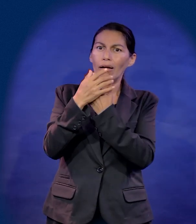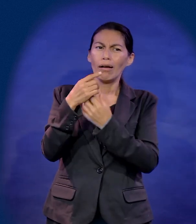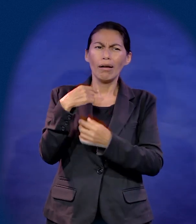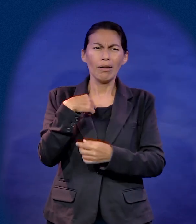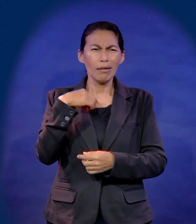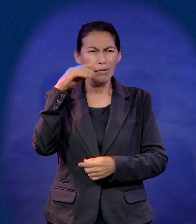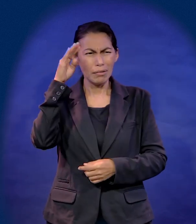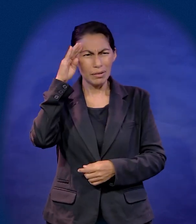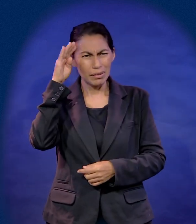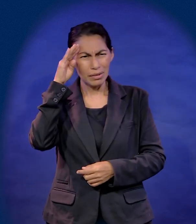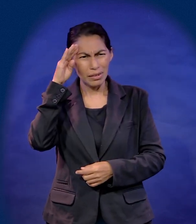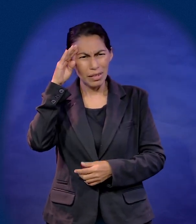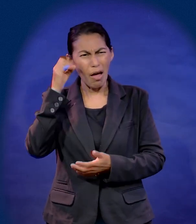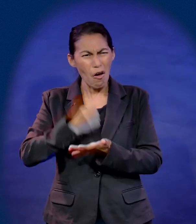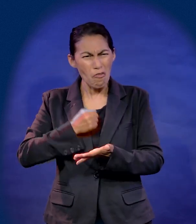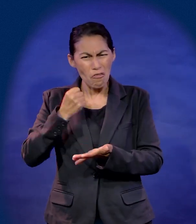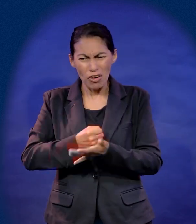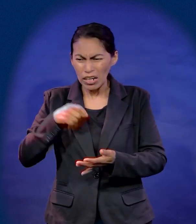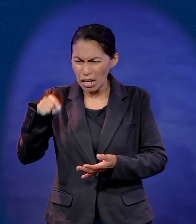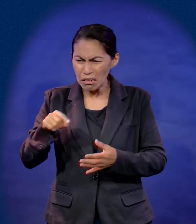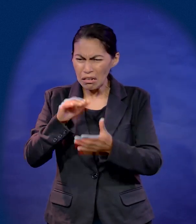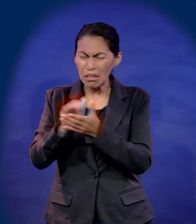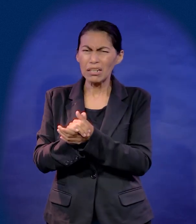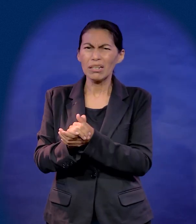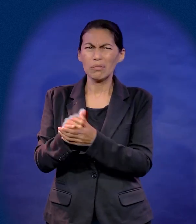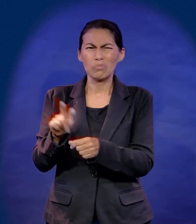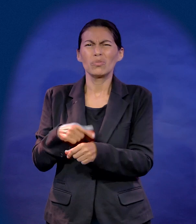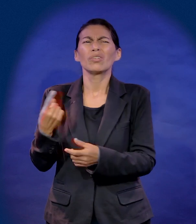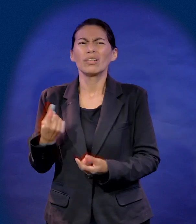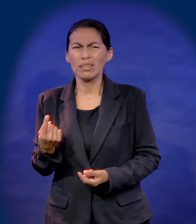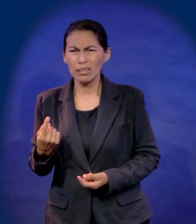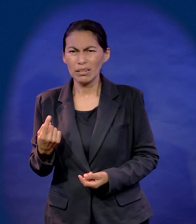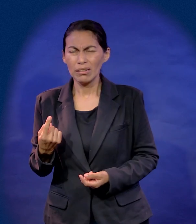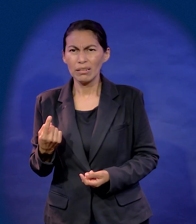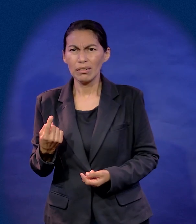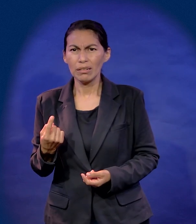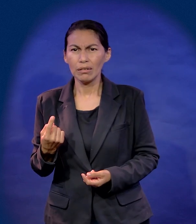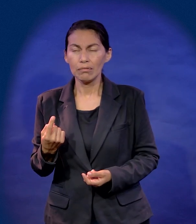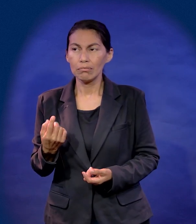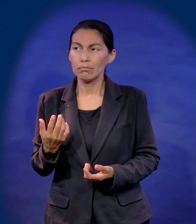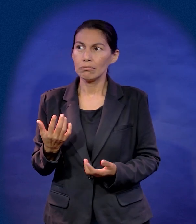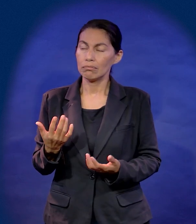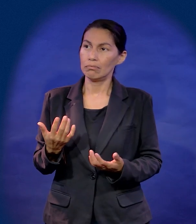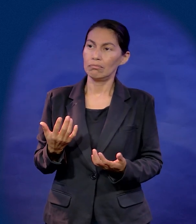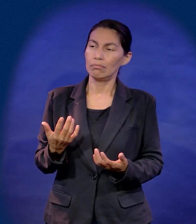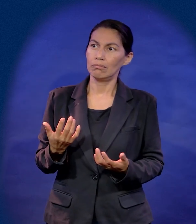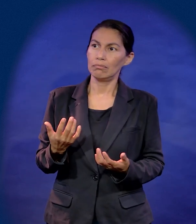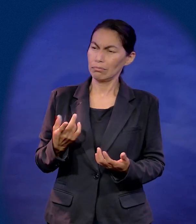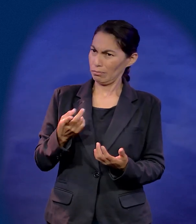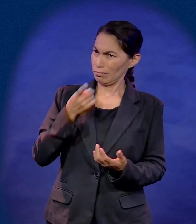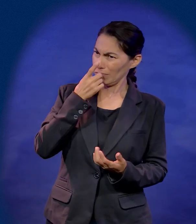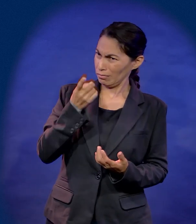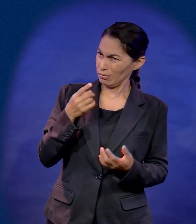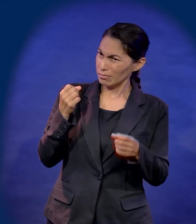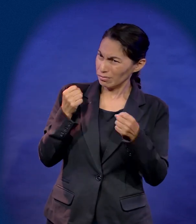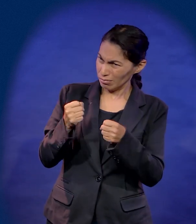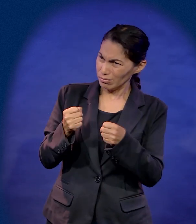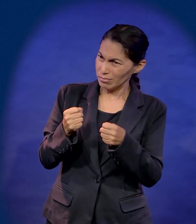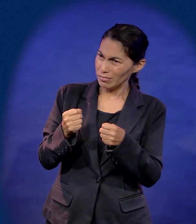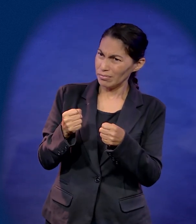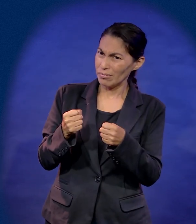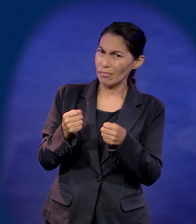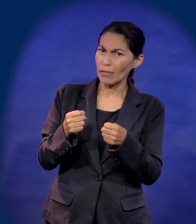De verdad, mis hermanos, Dios lo sabe, me impactó. Dijo, oye, he pensado, ¿por qué a fuerza nos tenemos que casar aquí?